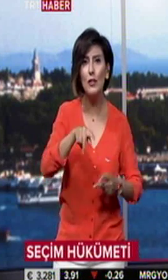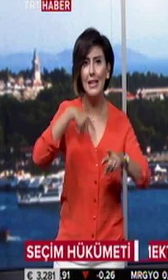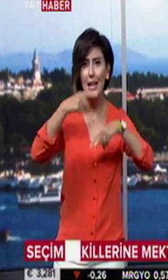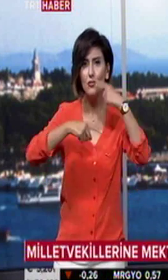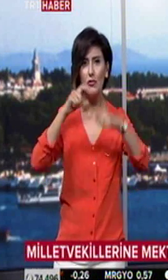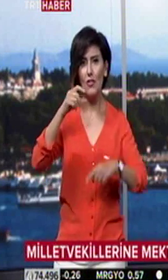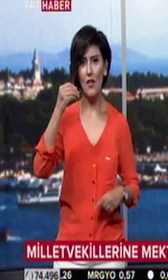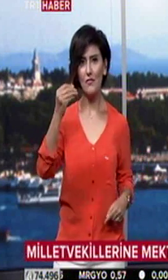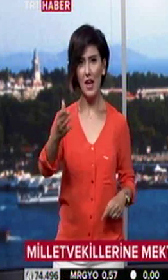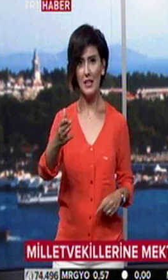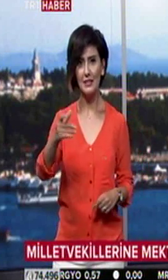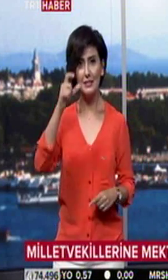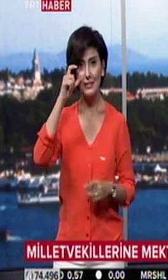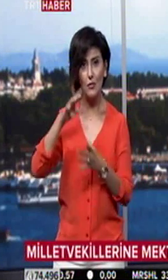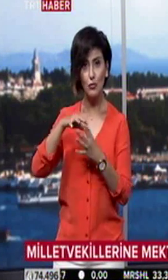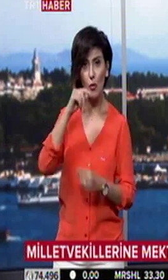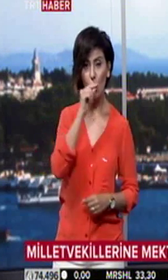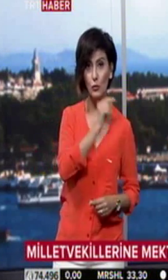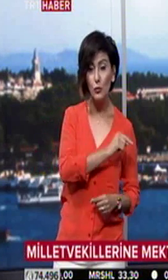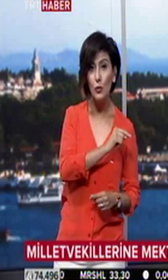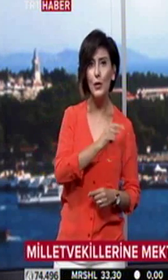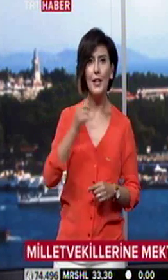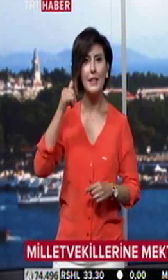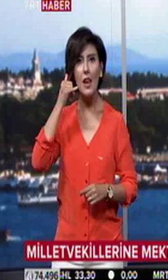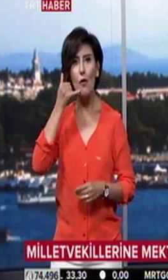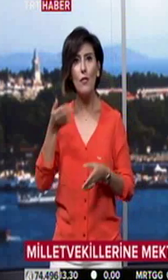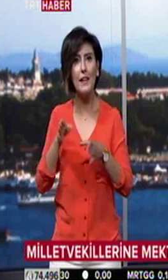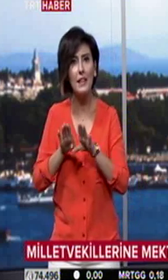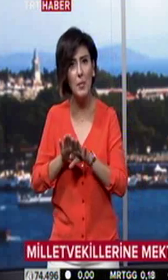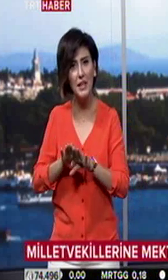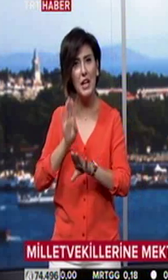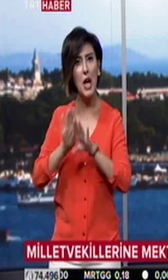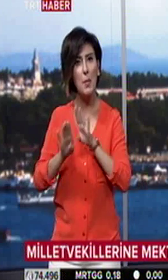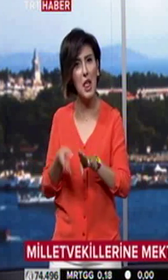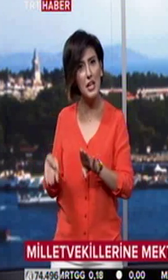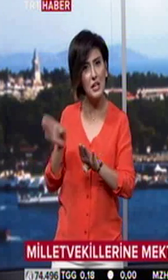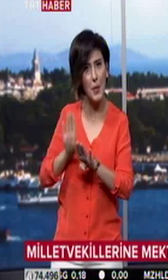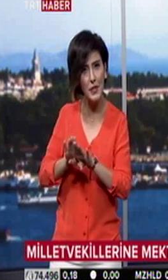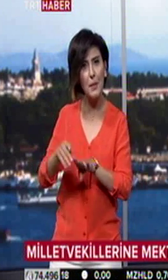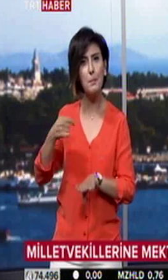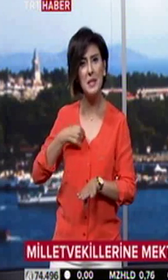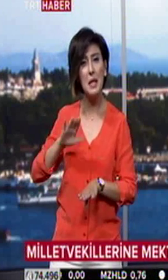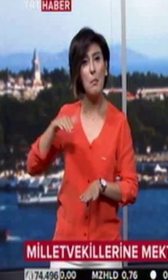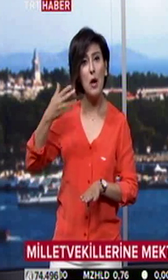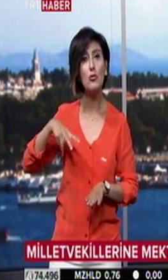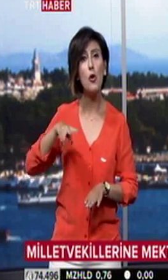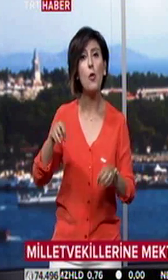eleştirilere de cevap verdi. Davutoğlu, telefonlarını kapattılar, kapılarını kapattılar, bize başka yol bırakmadılar